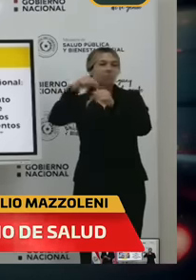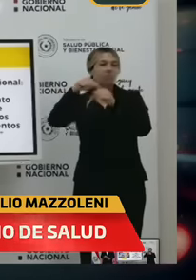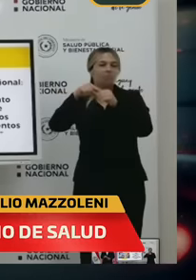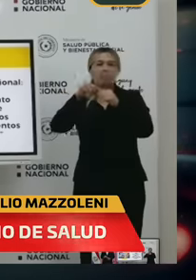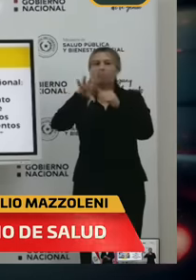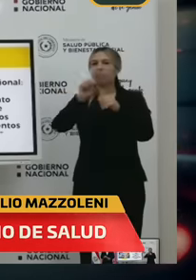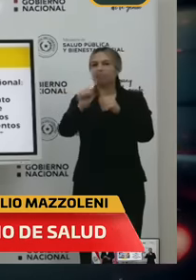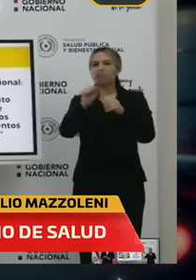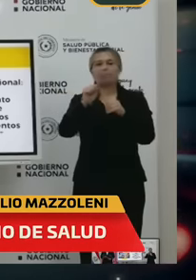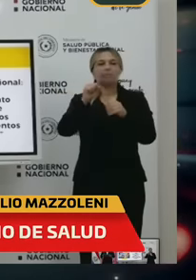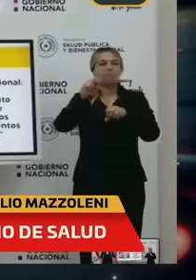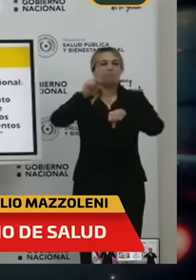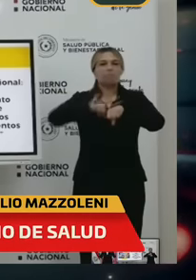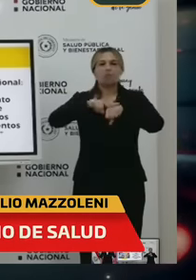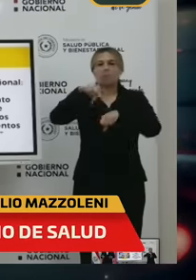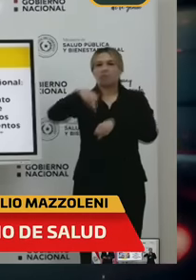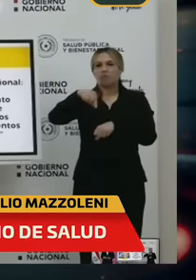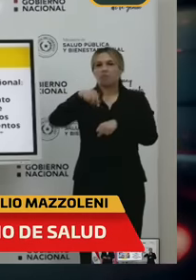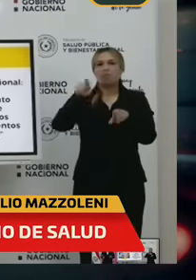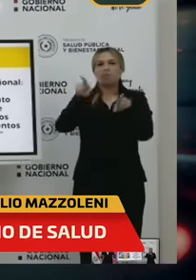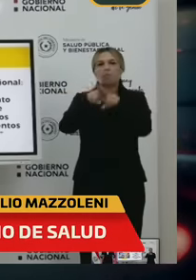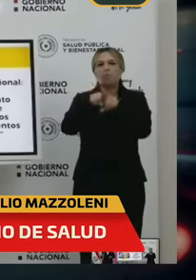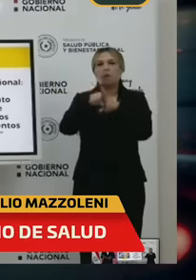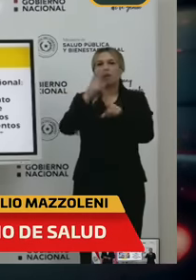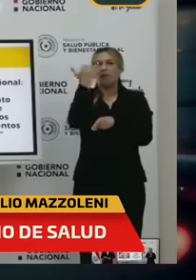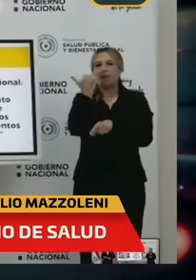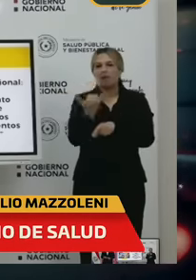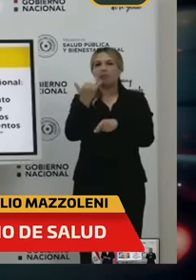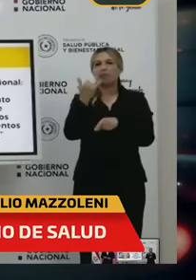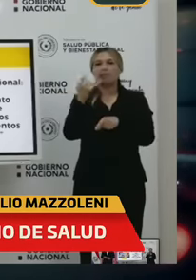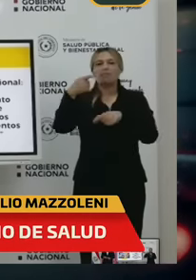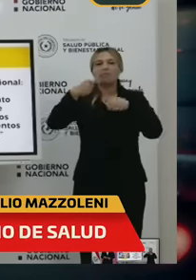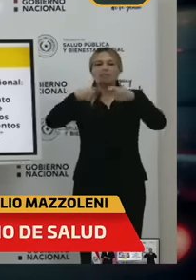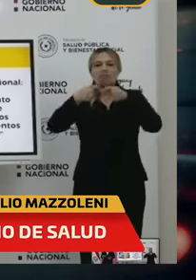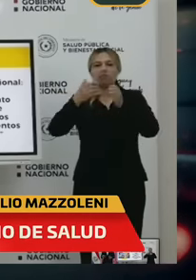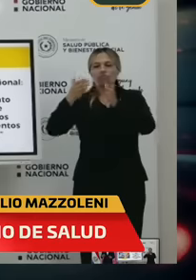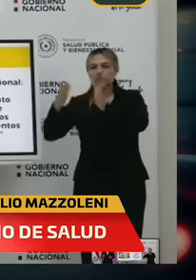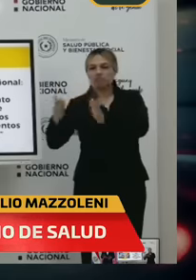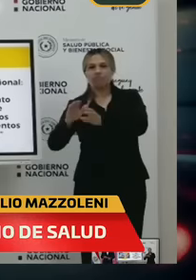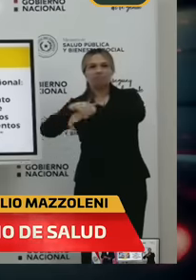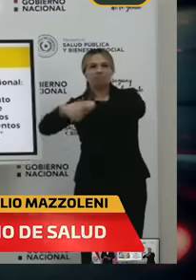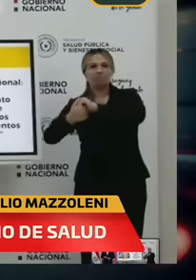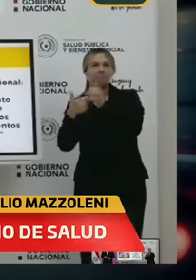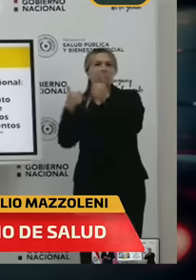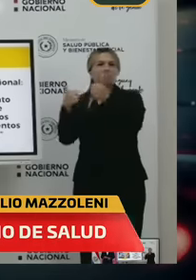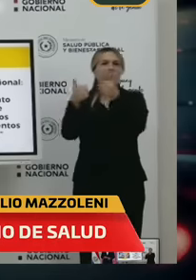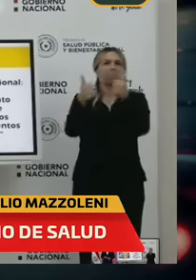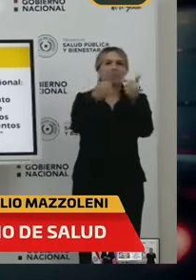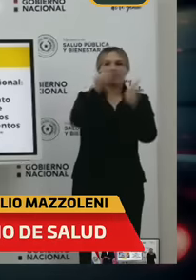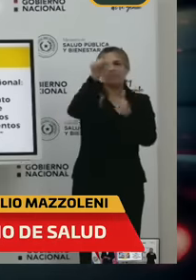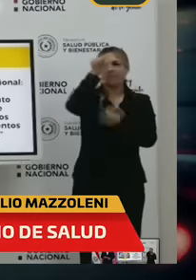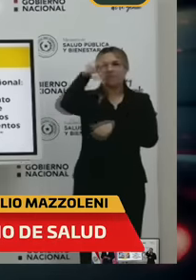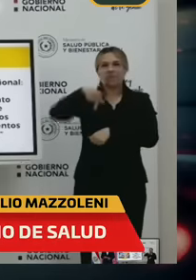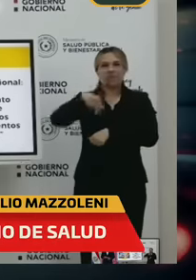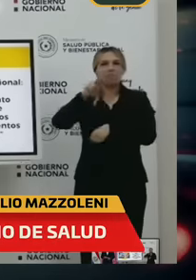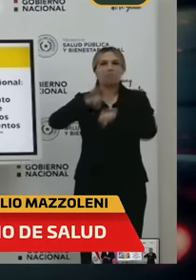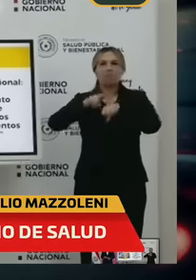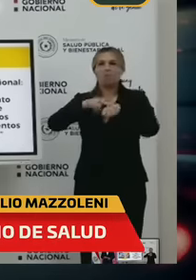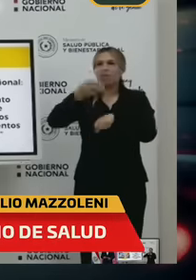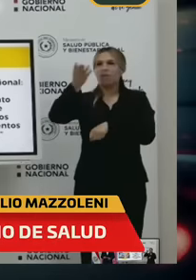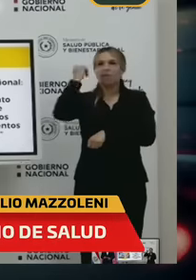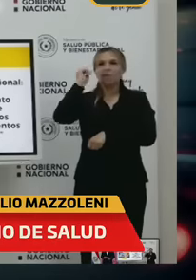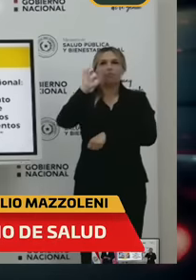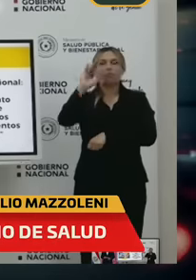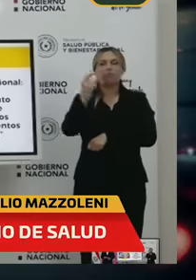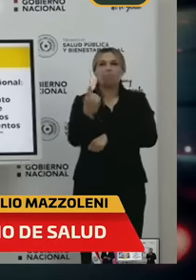muy particularmente al Paraguay, esa estampa de los dispositivos para el lavado de manos, es muy típica del Paraguay y estoy